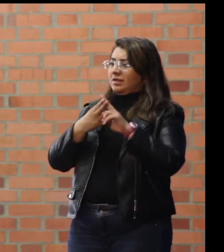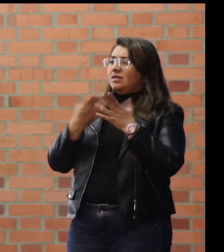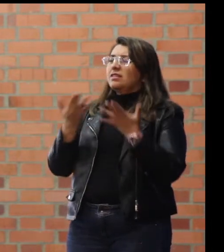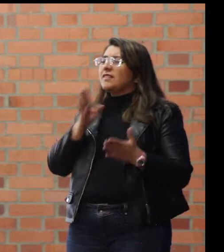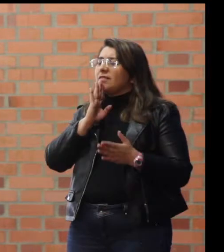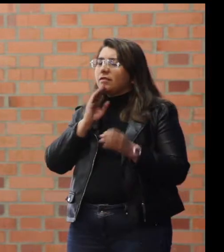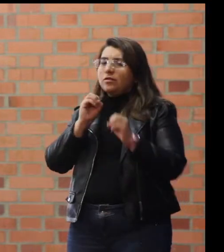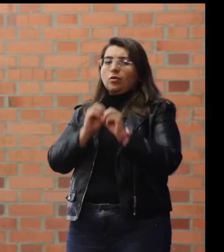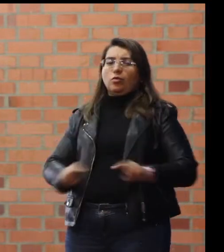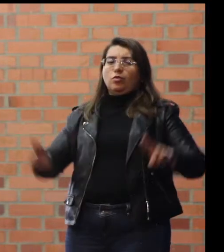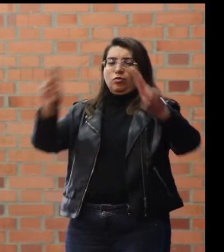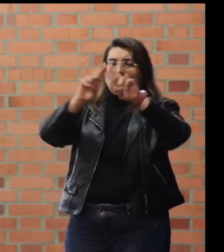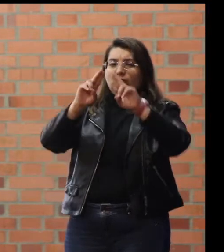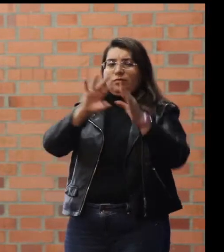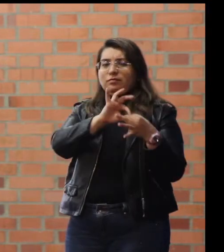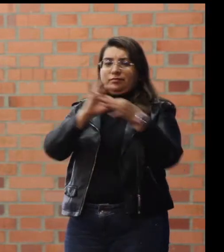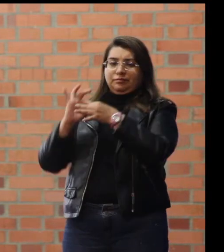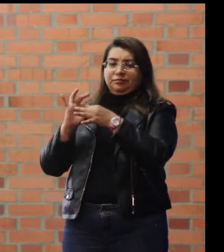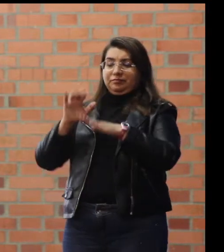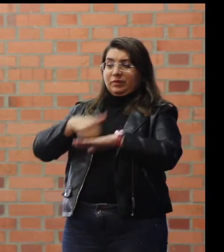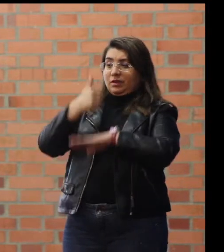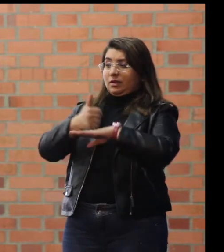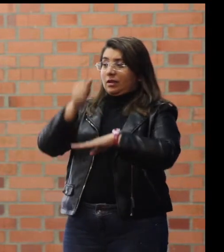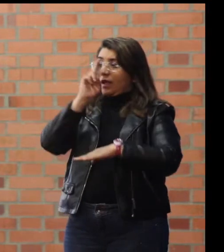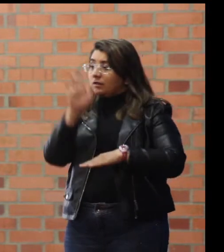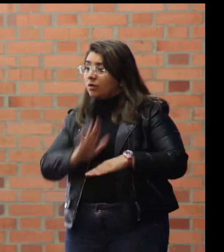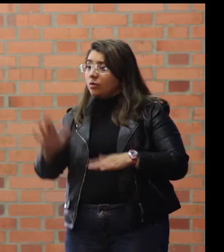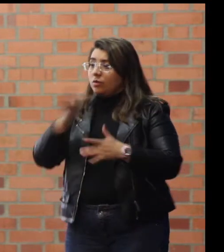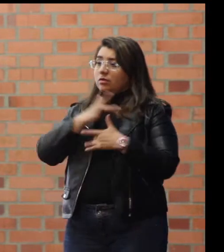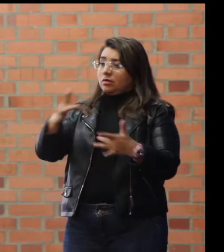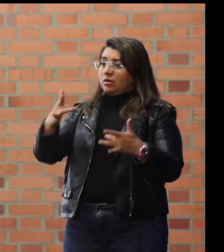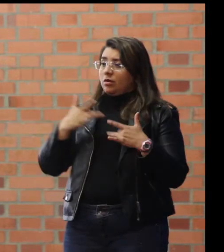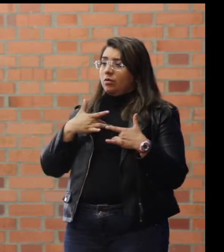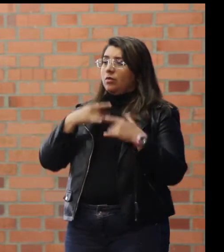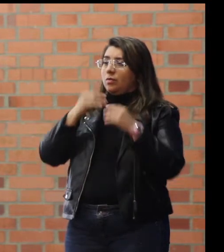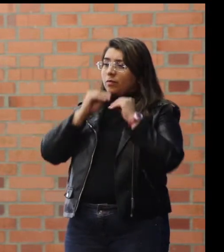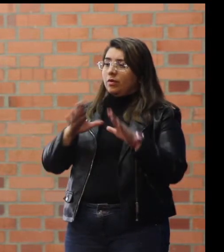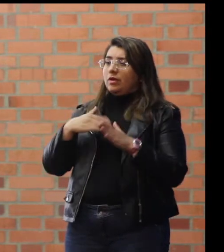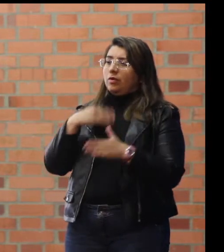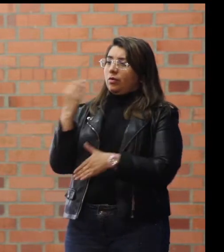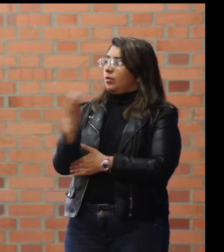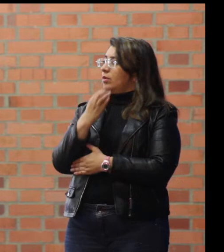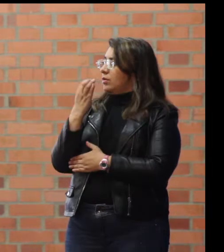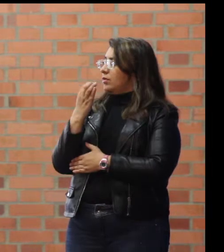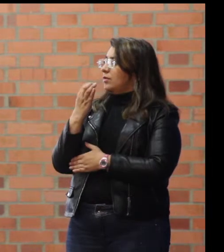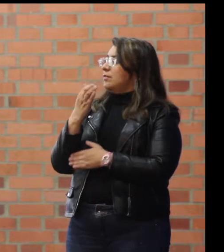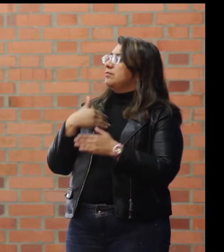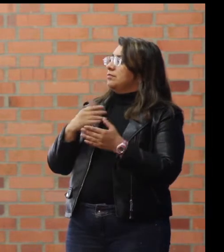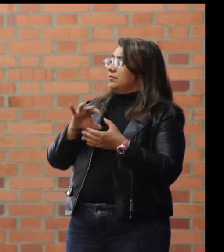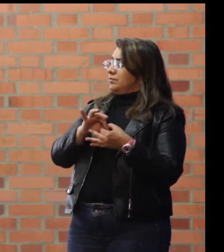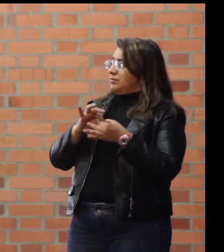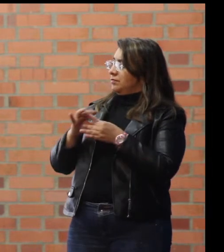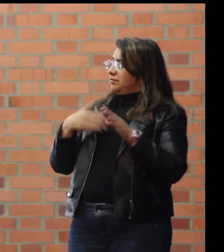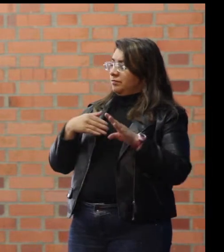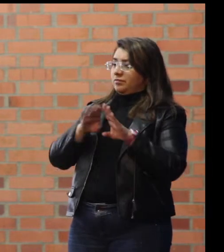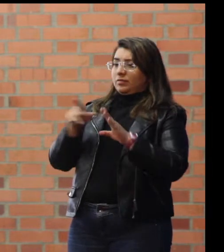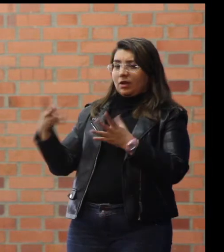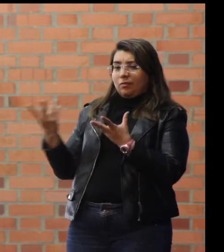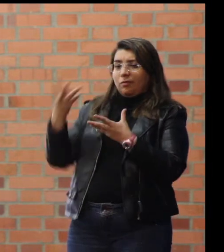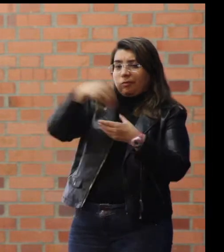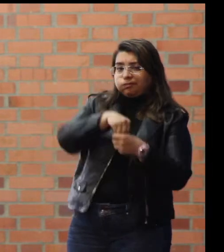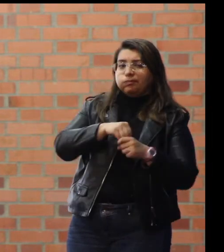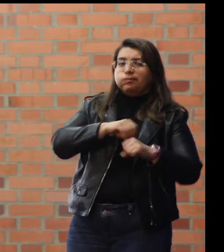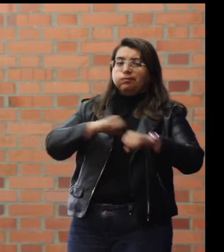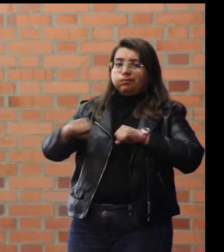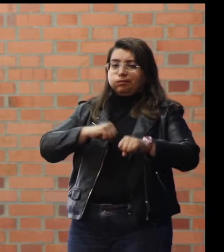y como exdirectora Nacional de salud pública en Colombia es cofundadora de la mesa por la vida y la salud